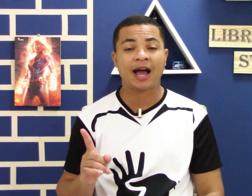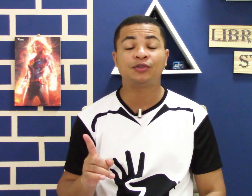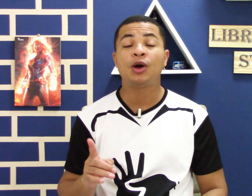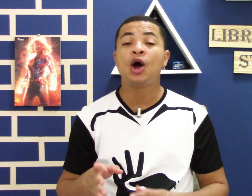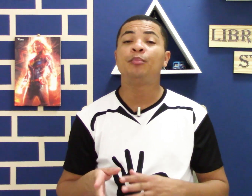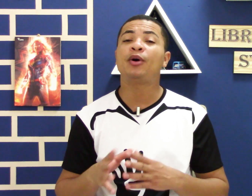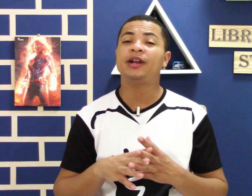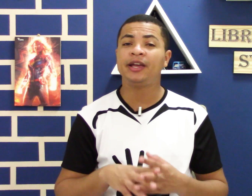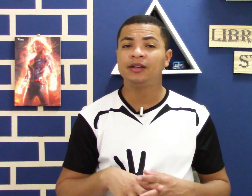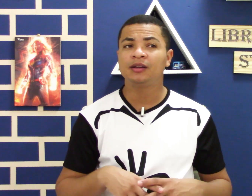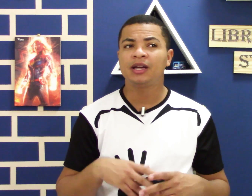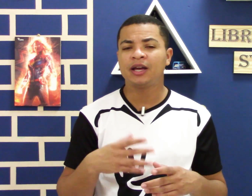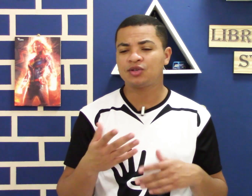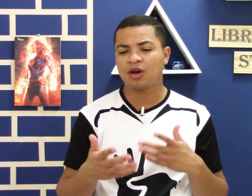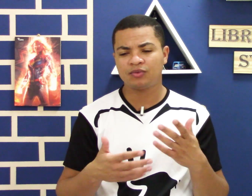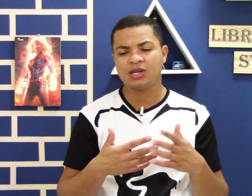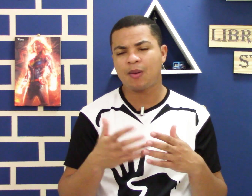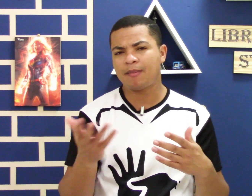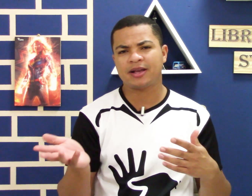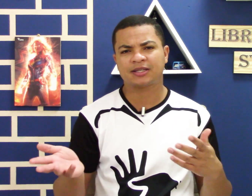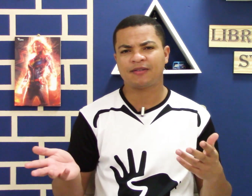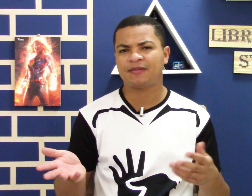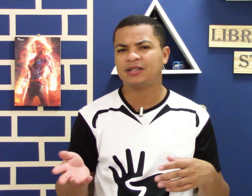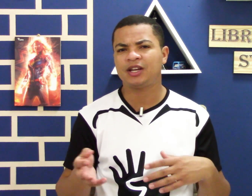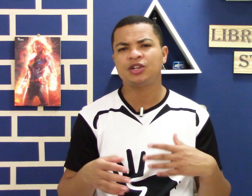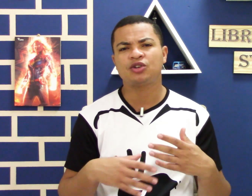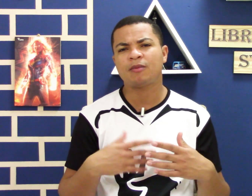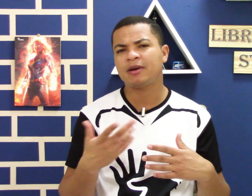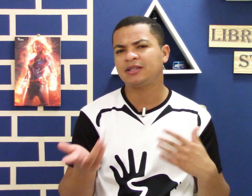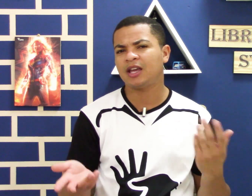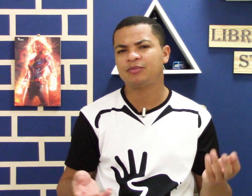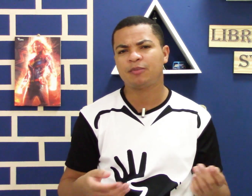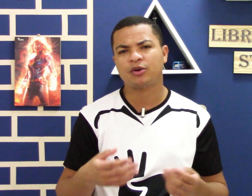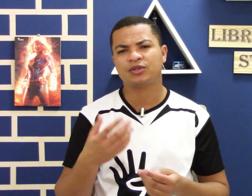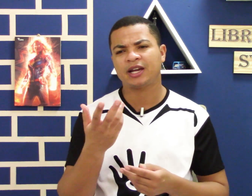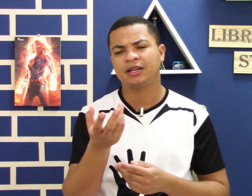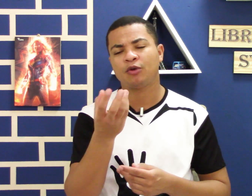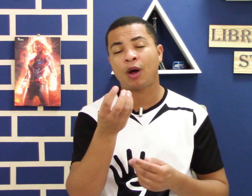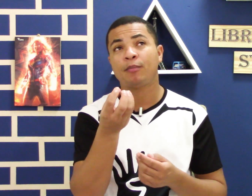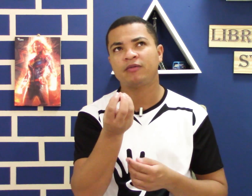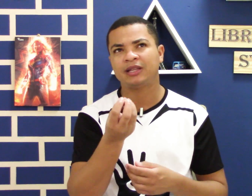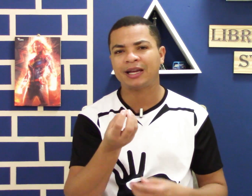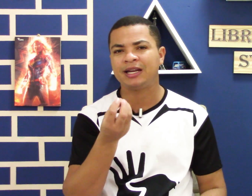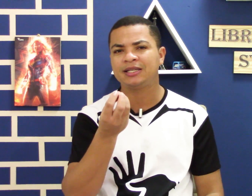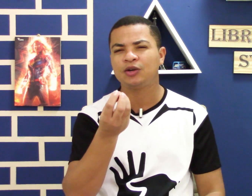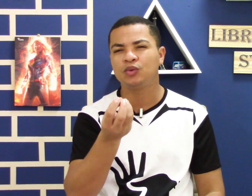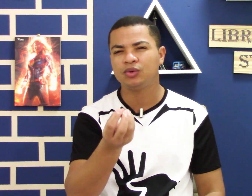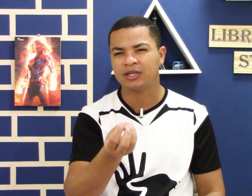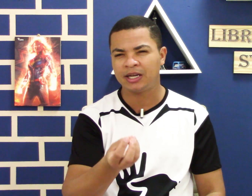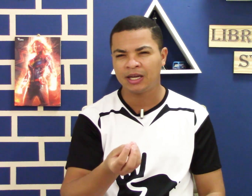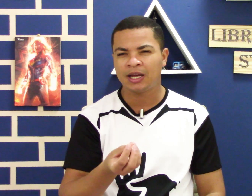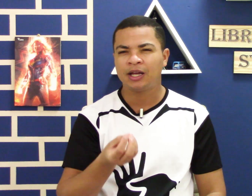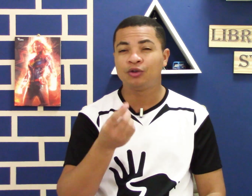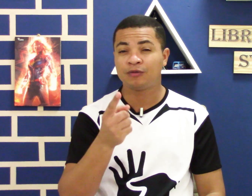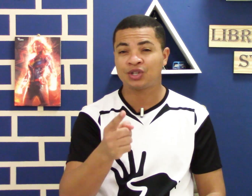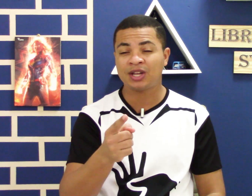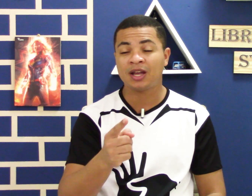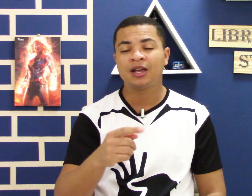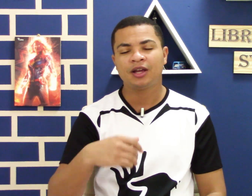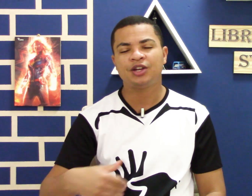errado. Porém, é só um sinal a mais que você vai fazer que te toma mais tempo. Você pode usar, aproveitar aqueles segundos ali do você e já